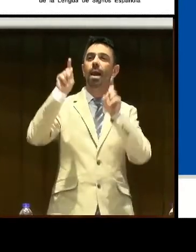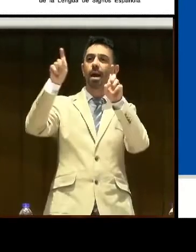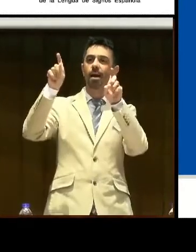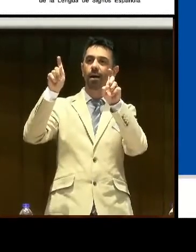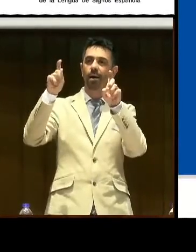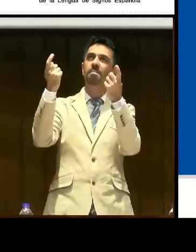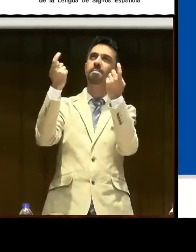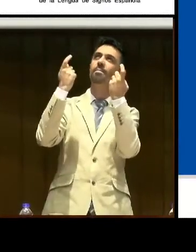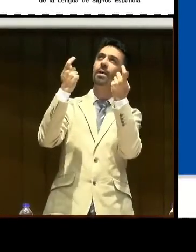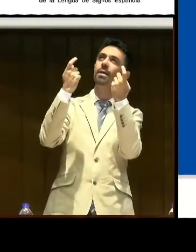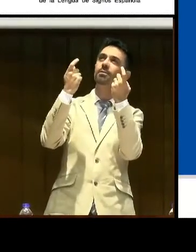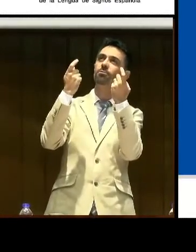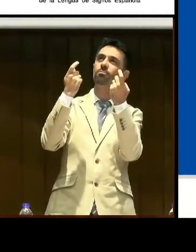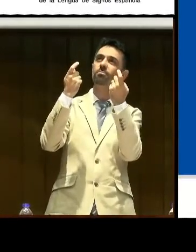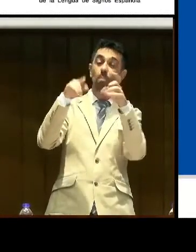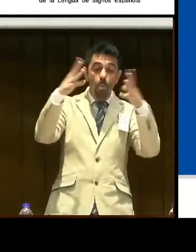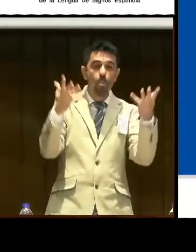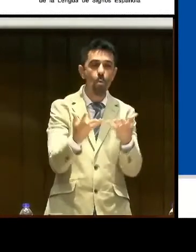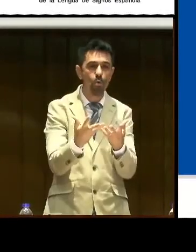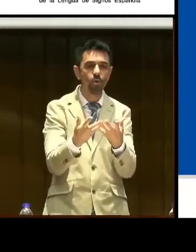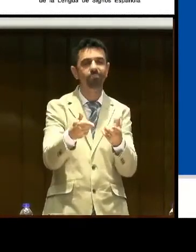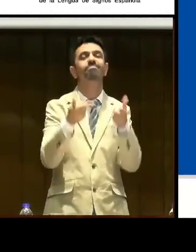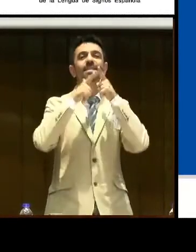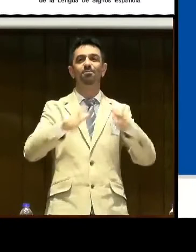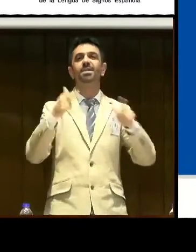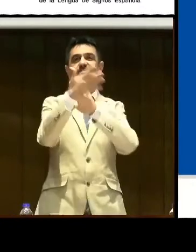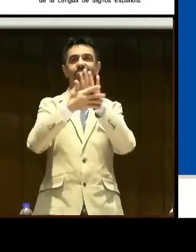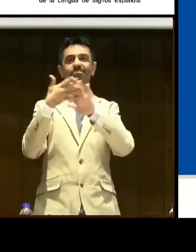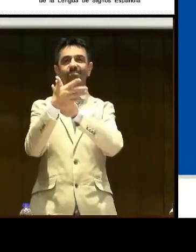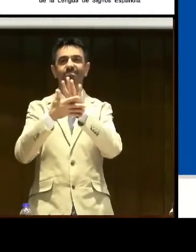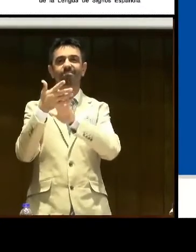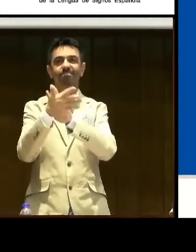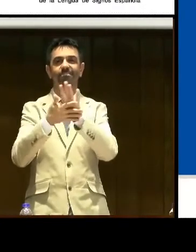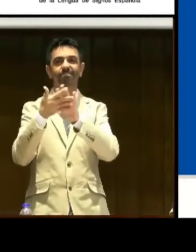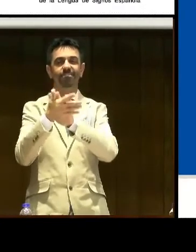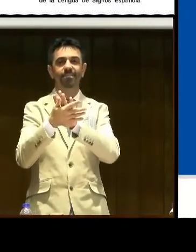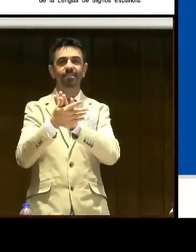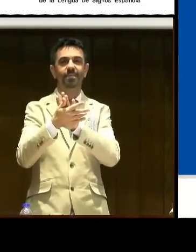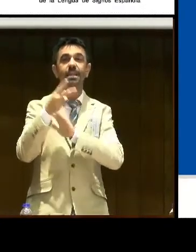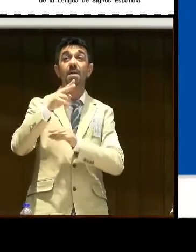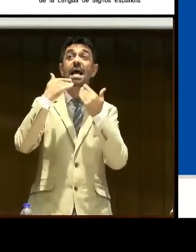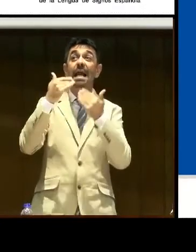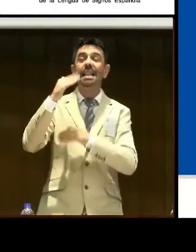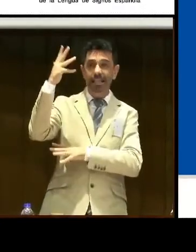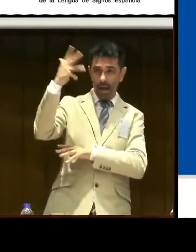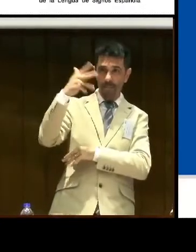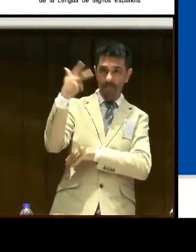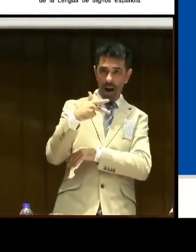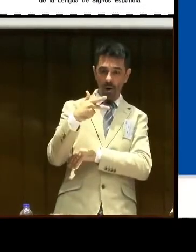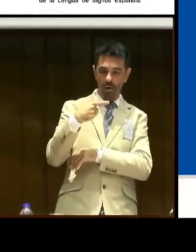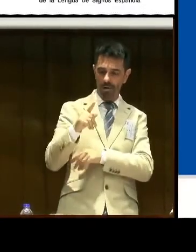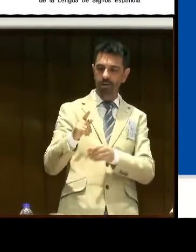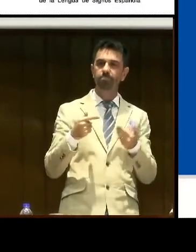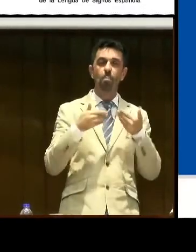mi primer gran maestro en el mundo de la lingüística de las lenguas de signos. Y fue él quien me abrió